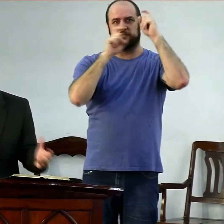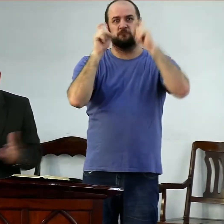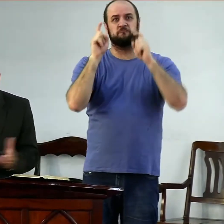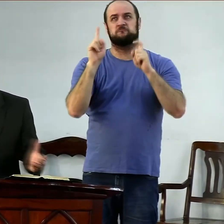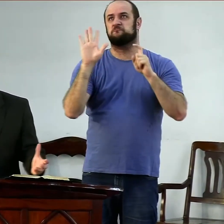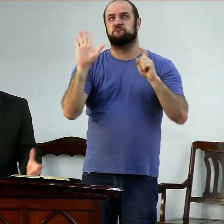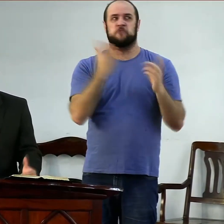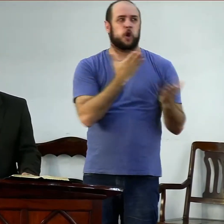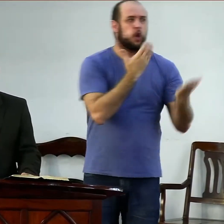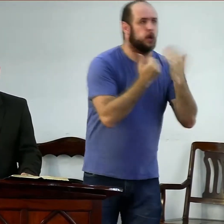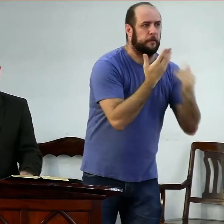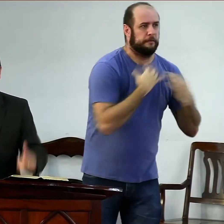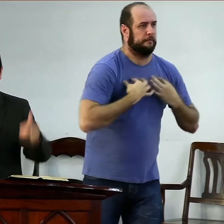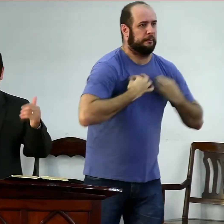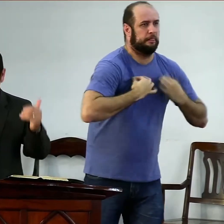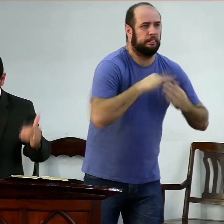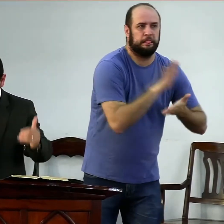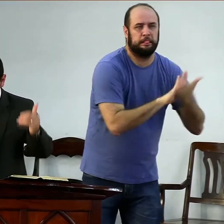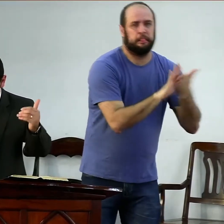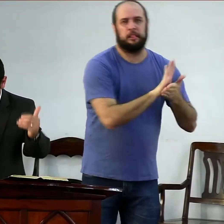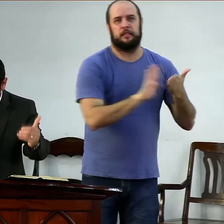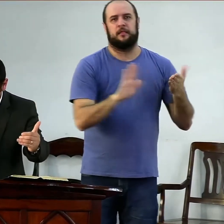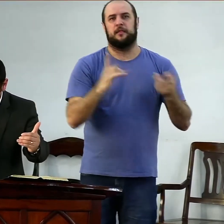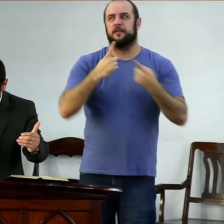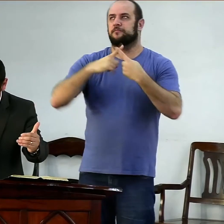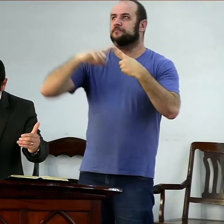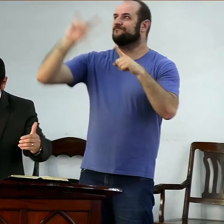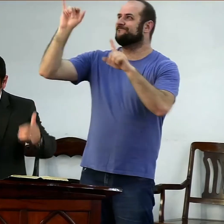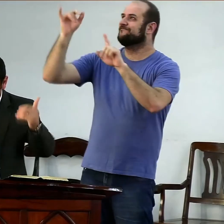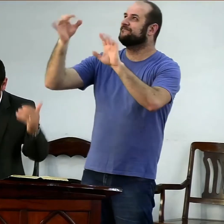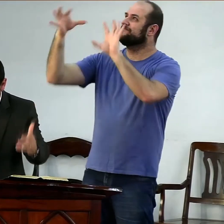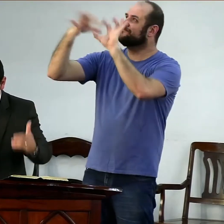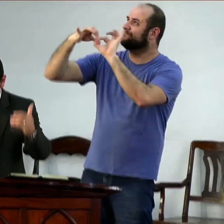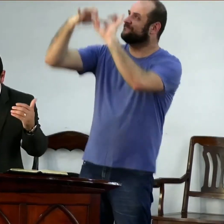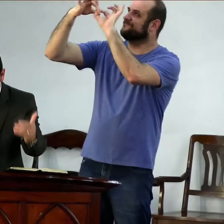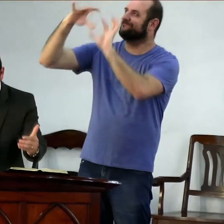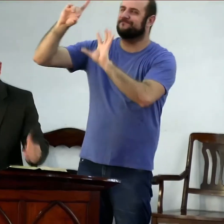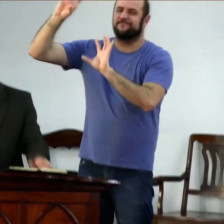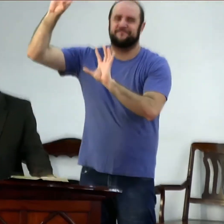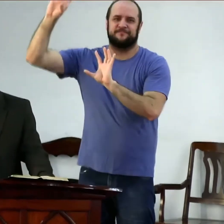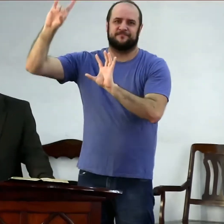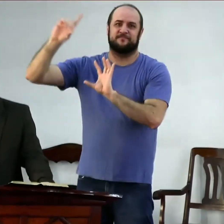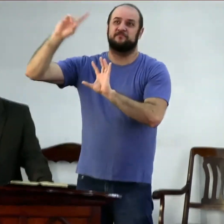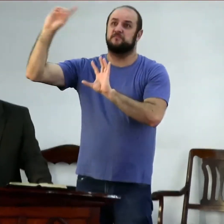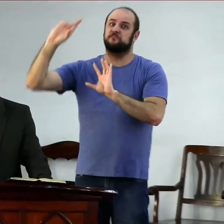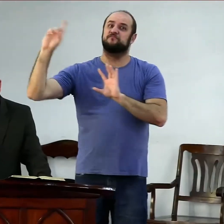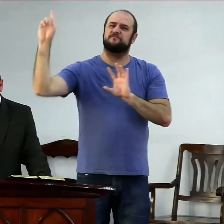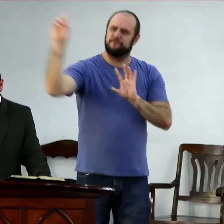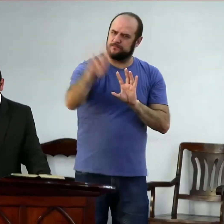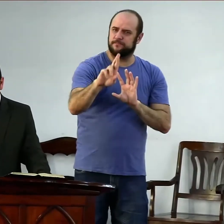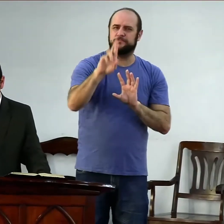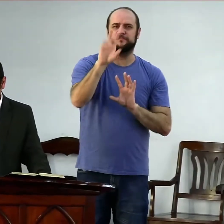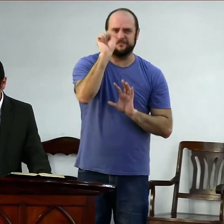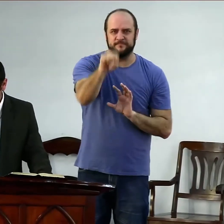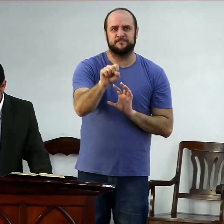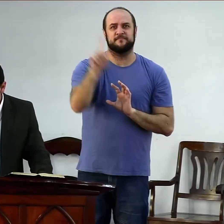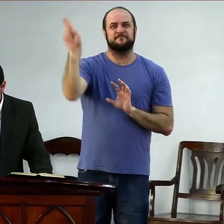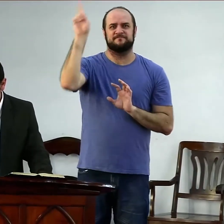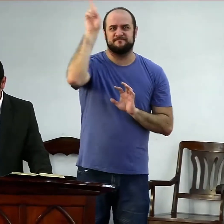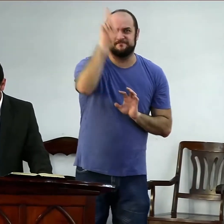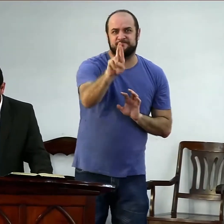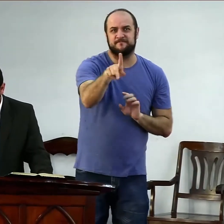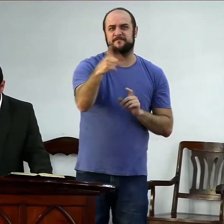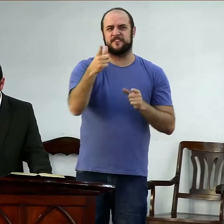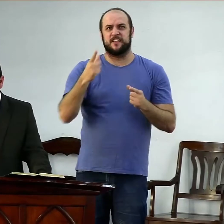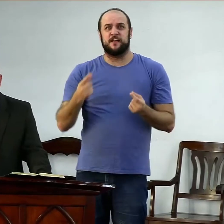no comer e vestir, mas na dependência de Deus, do Deus da providência. Porque aquele que te dá a maior